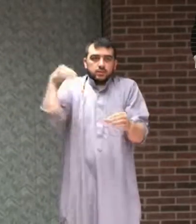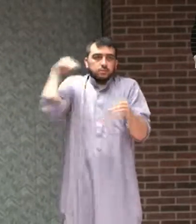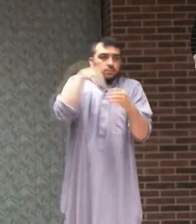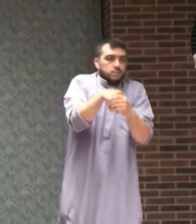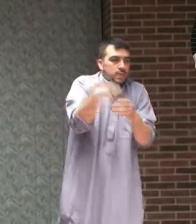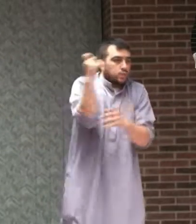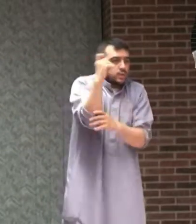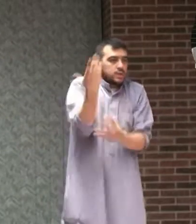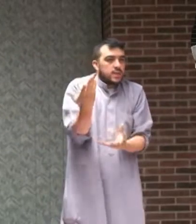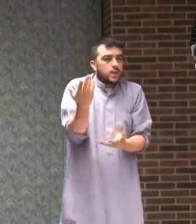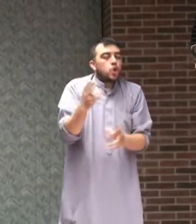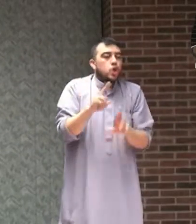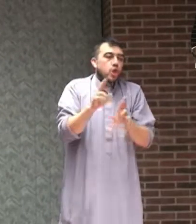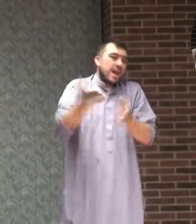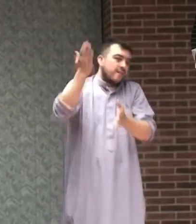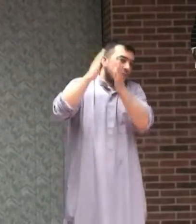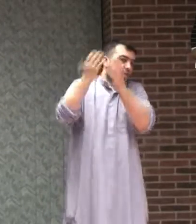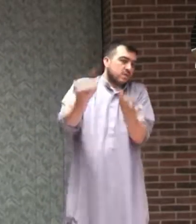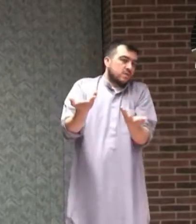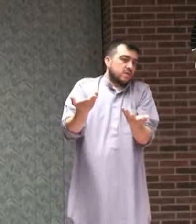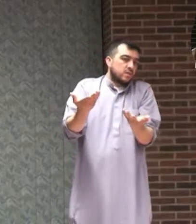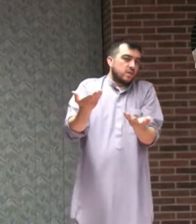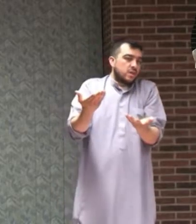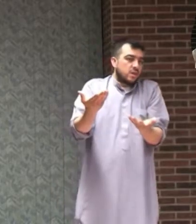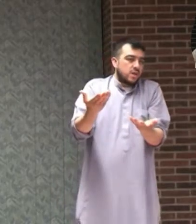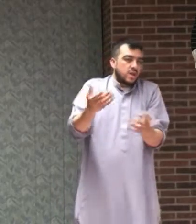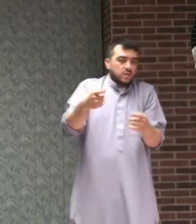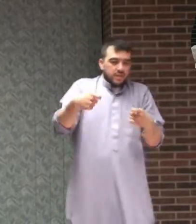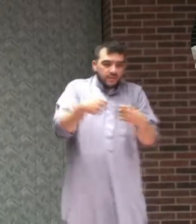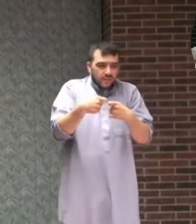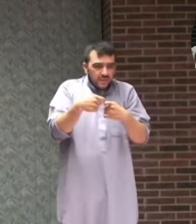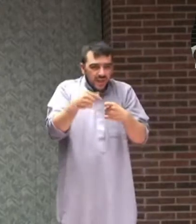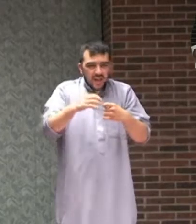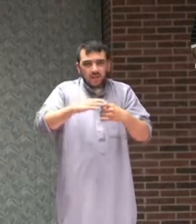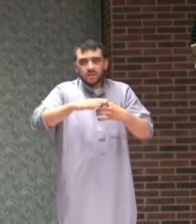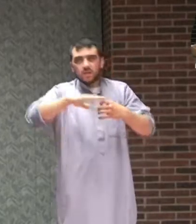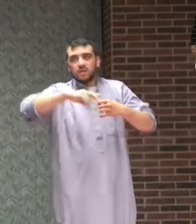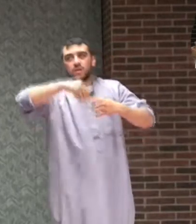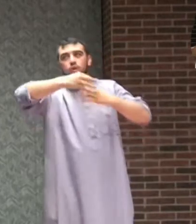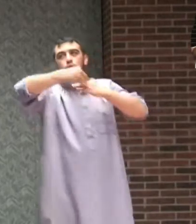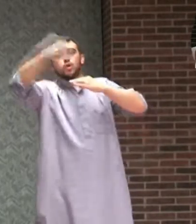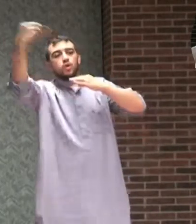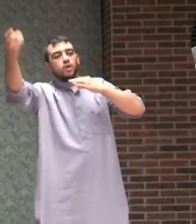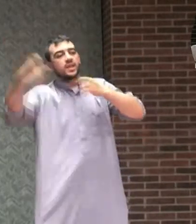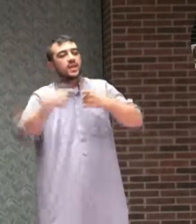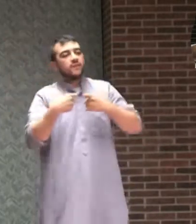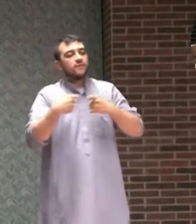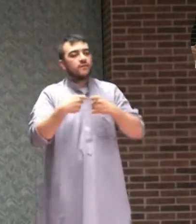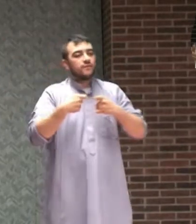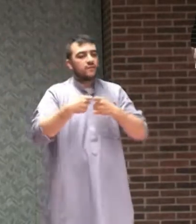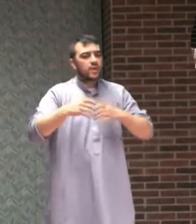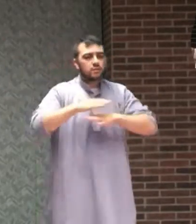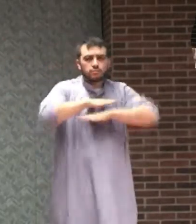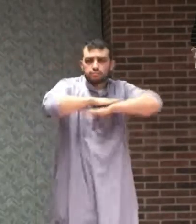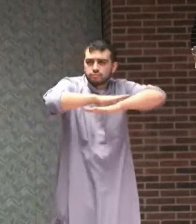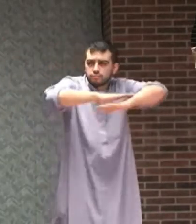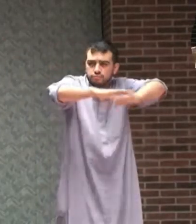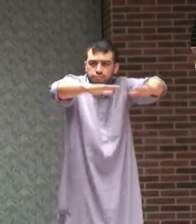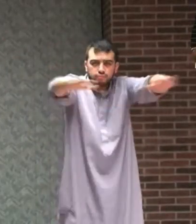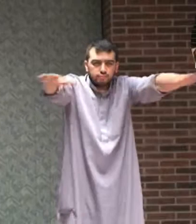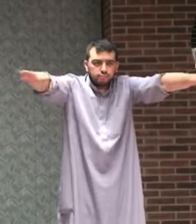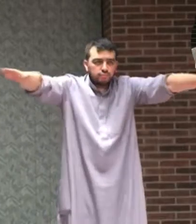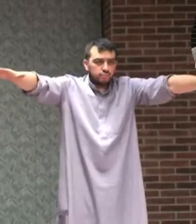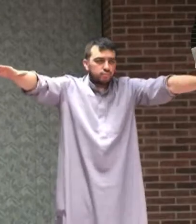est en général se trouve un petit peu en dehors de la ville. Donc il y a beaucoup de pas à faire et il y a une certaine distance qu'il